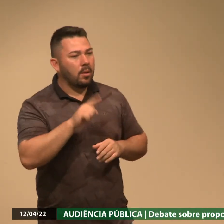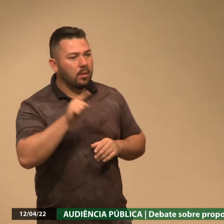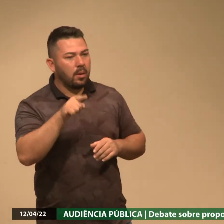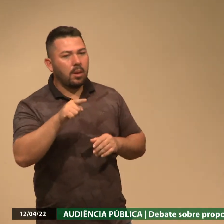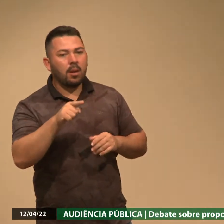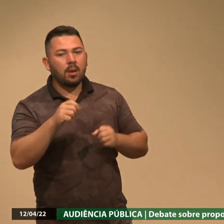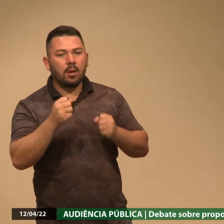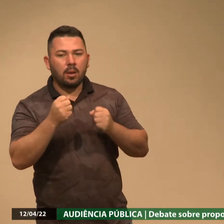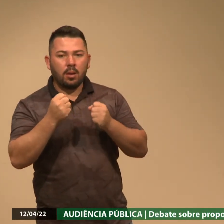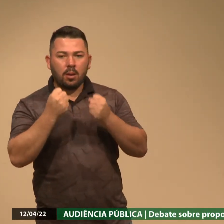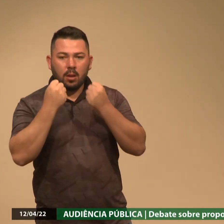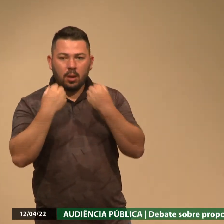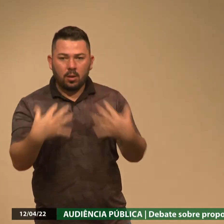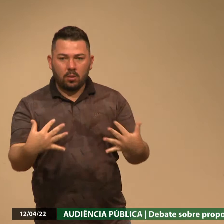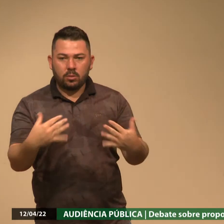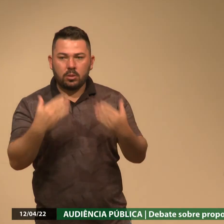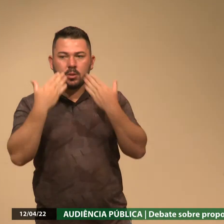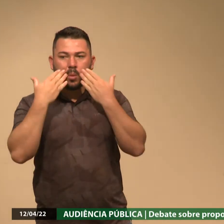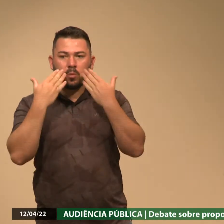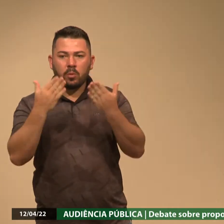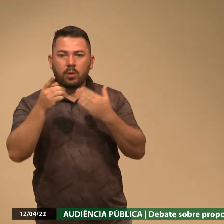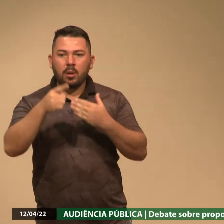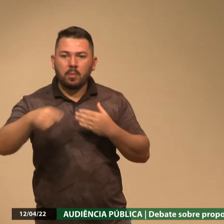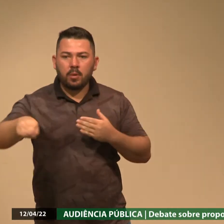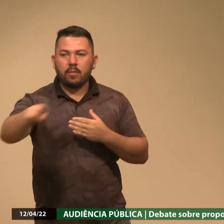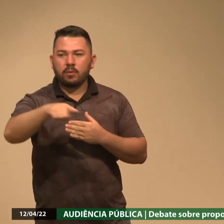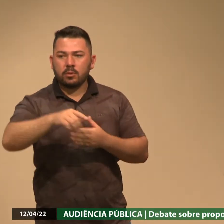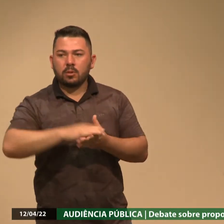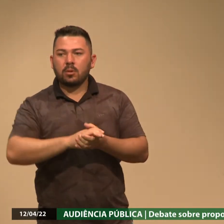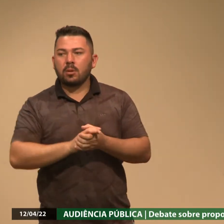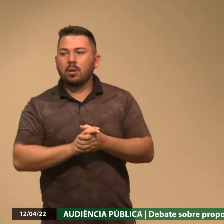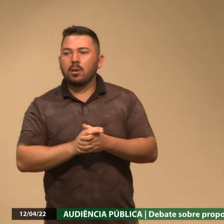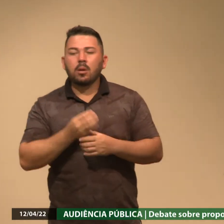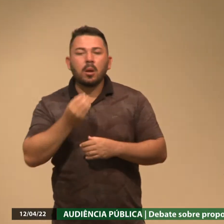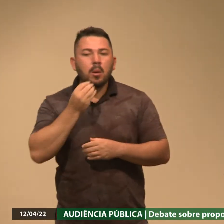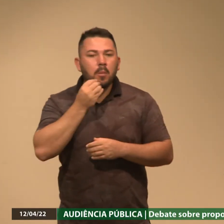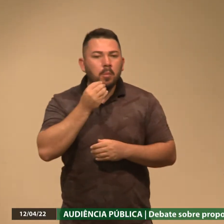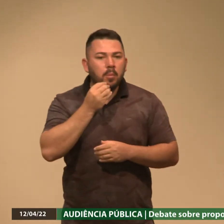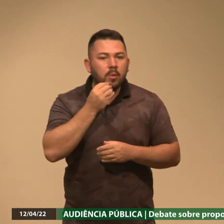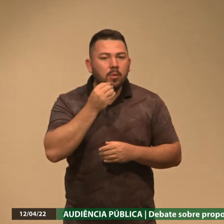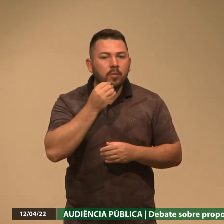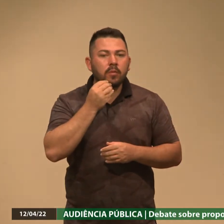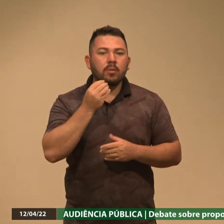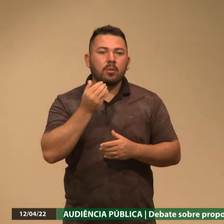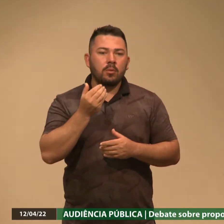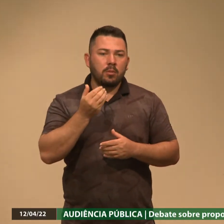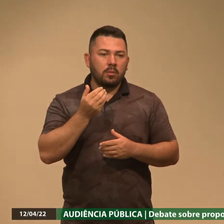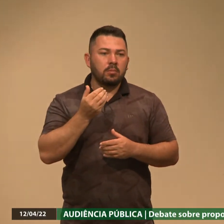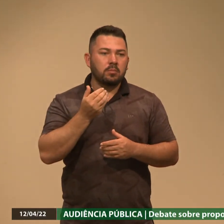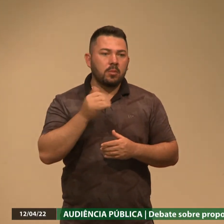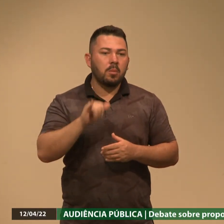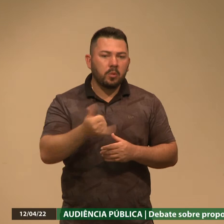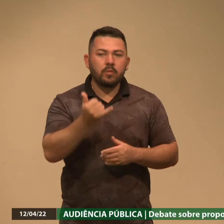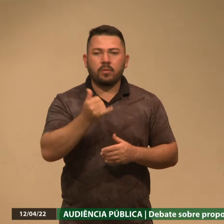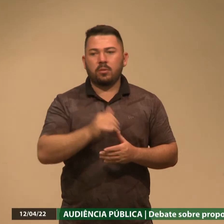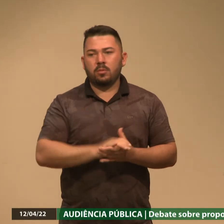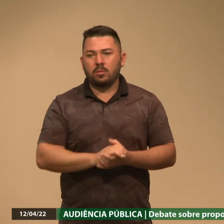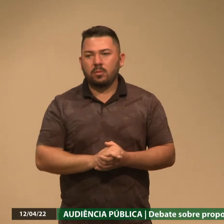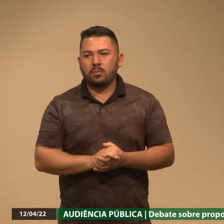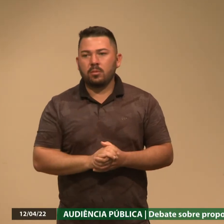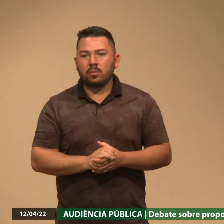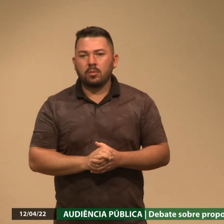pública é para vocês Ah tá então aproveita oportunidade é até porque gente